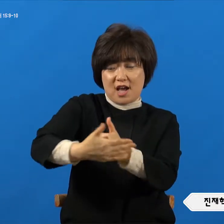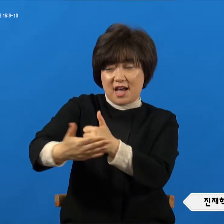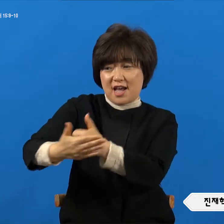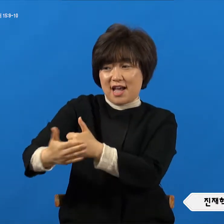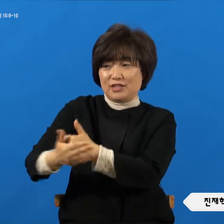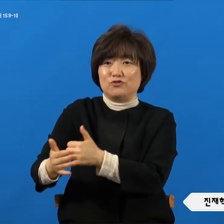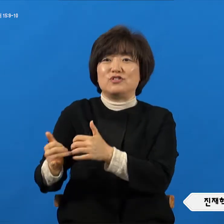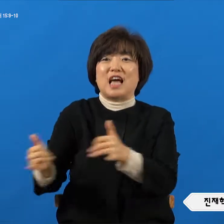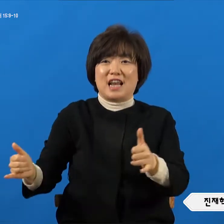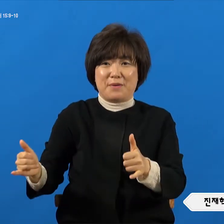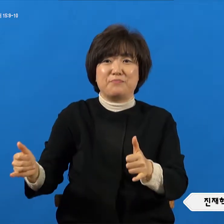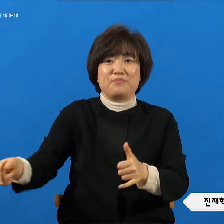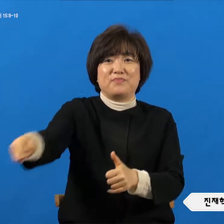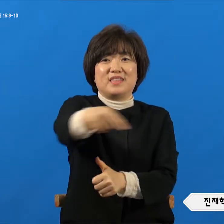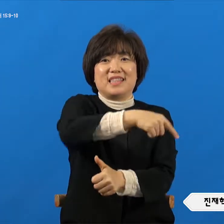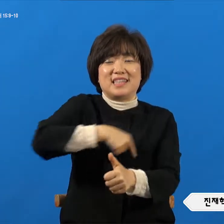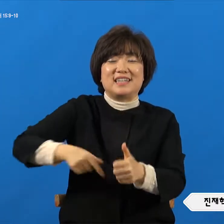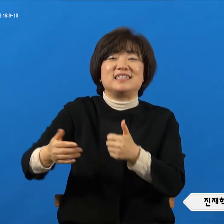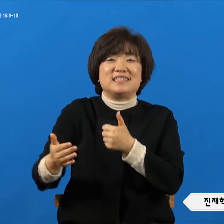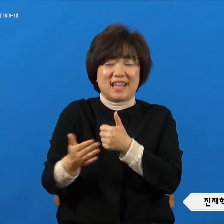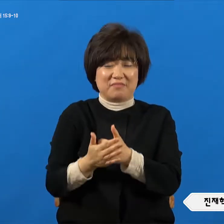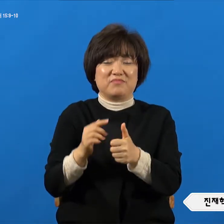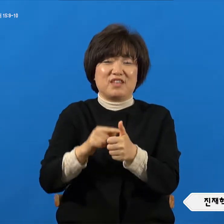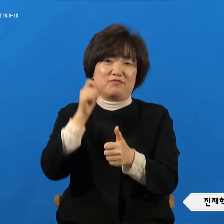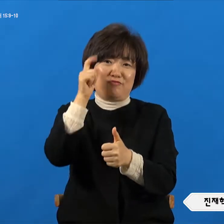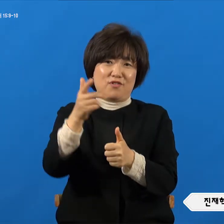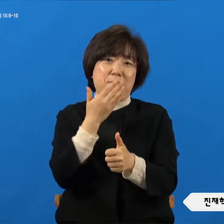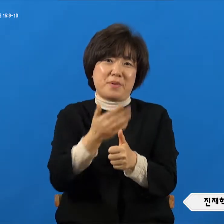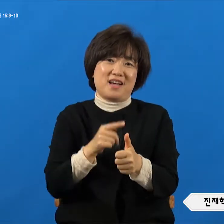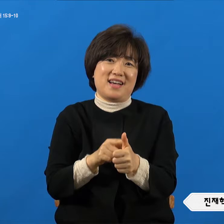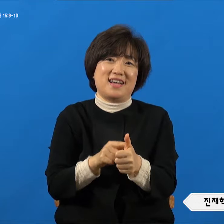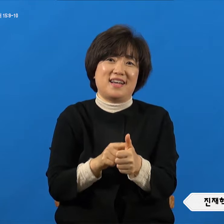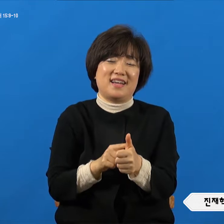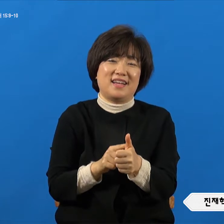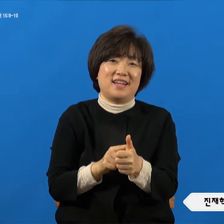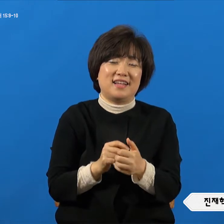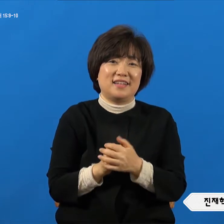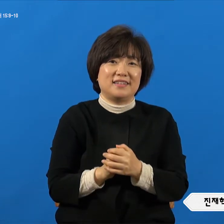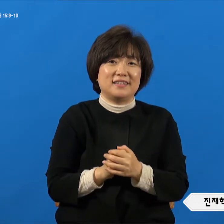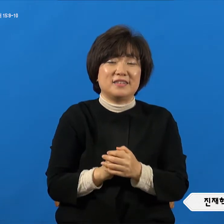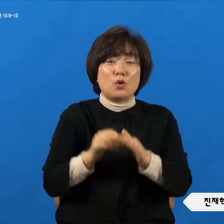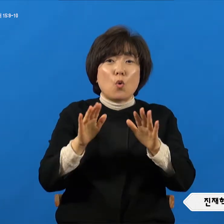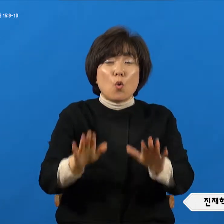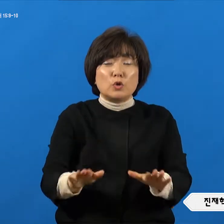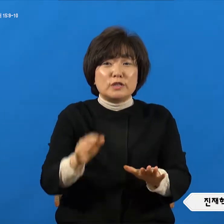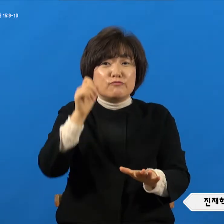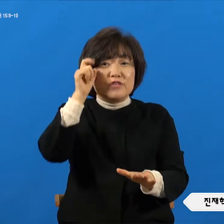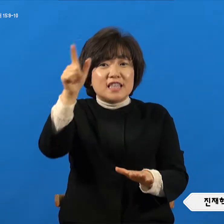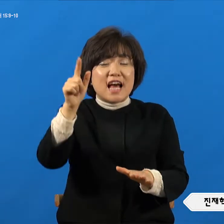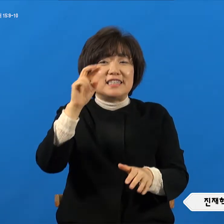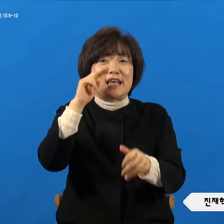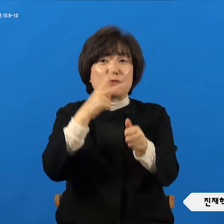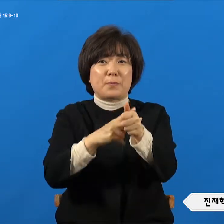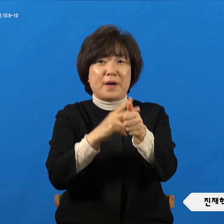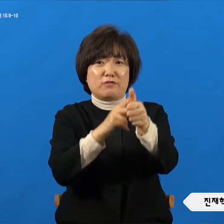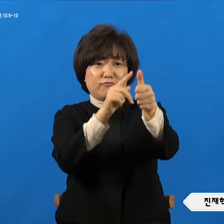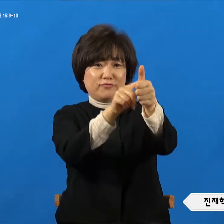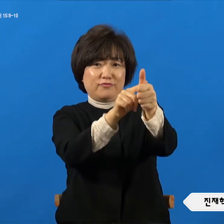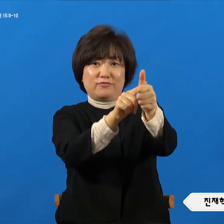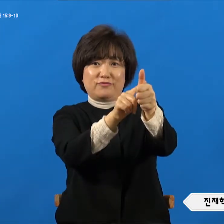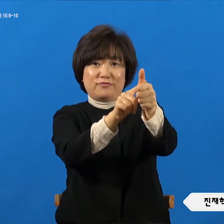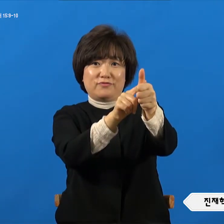우리는 부인하지 않을 수 없습니다. 그렇습니다. 오늘 위대한 사도 바울에게도